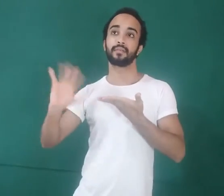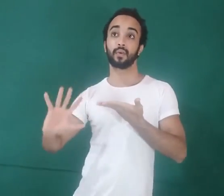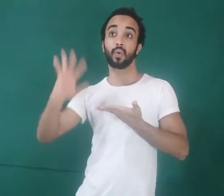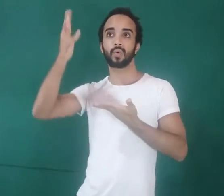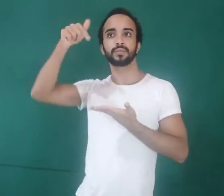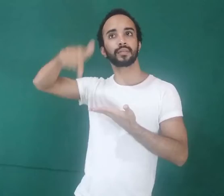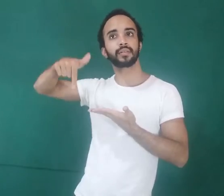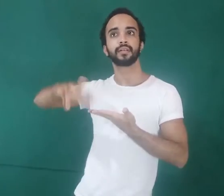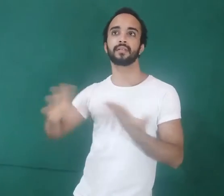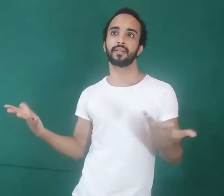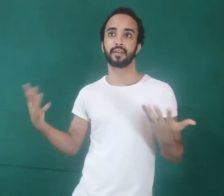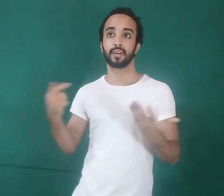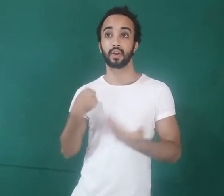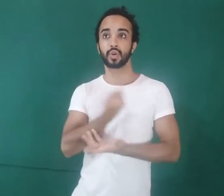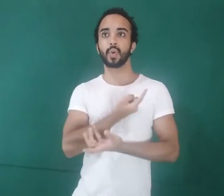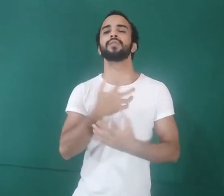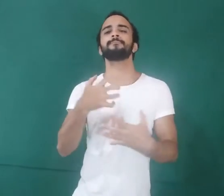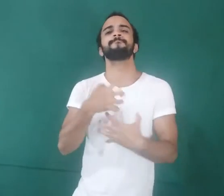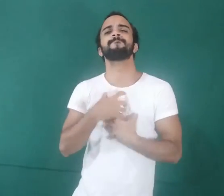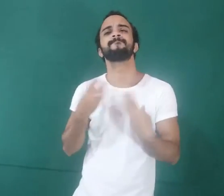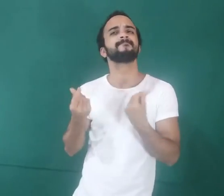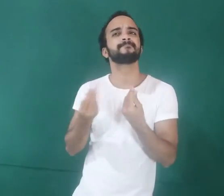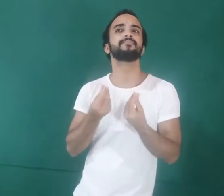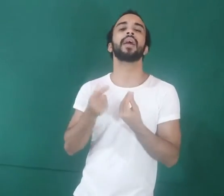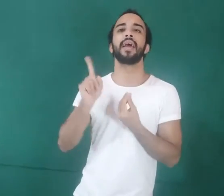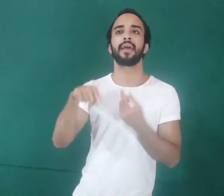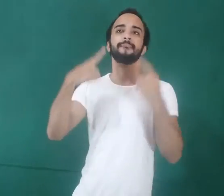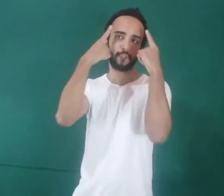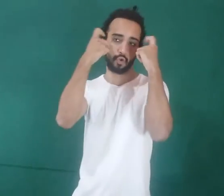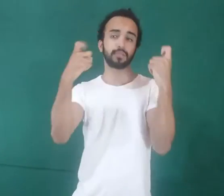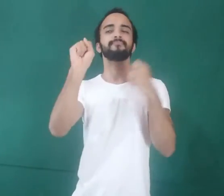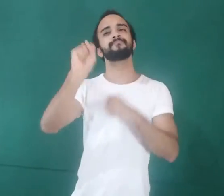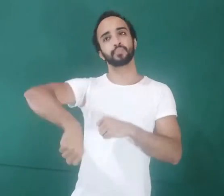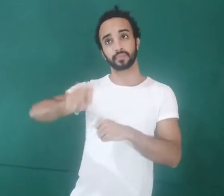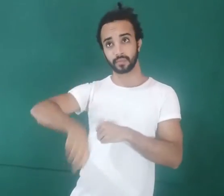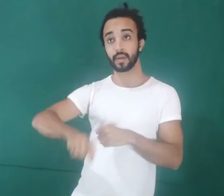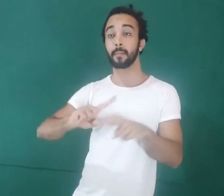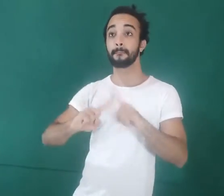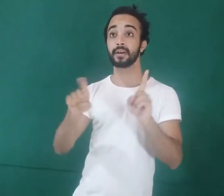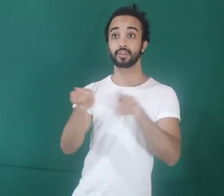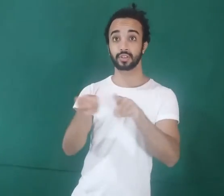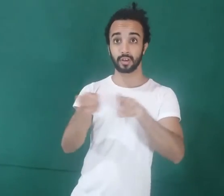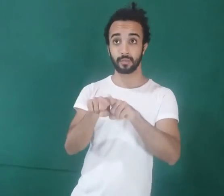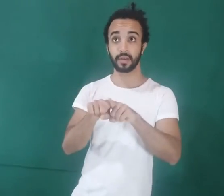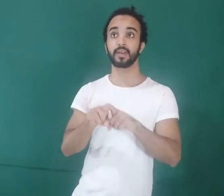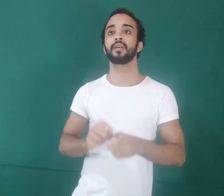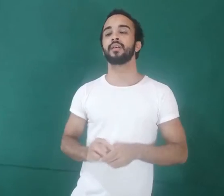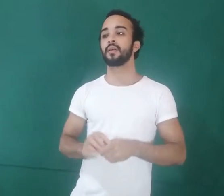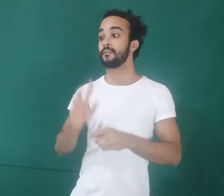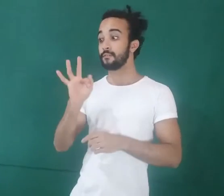A gente se falou, a gente se sensibilizou. É violento, mas ao mesmo tempo Flávia foi muito certeira. Eu disse uma coisa parecida com o